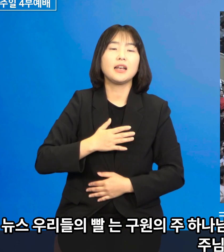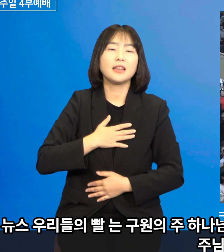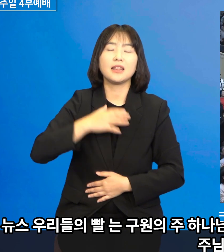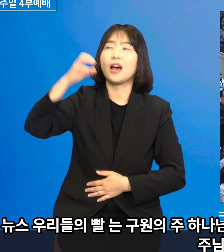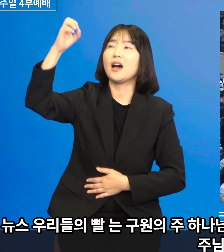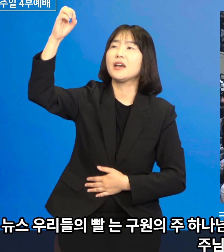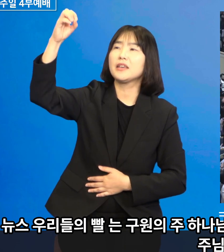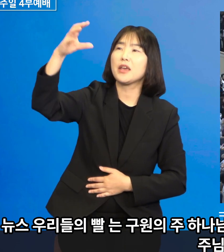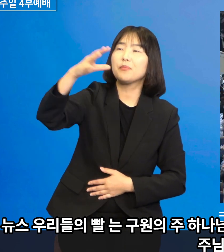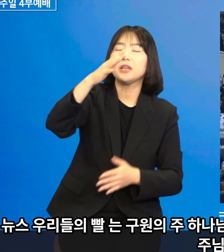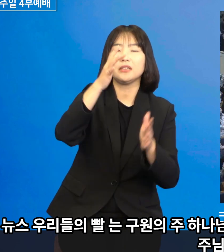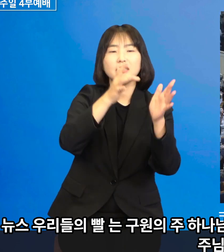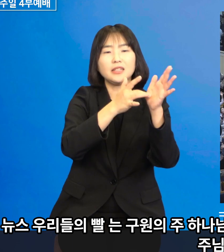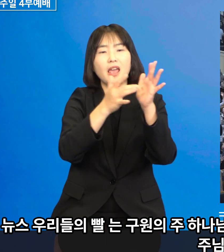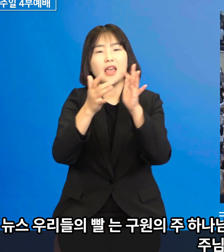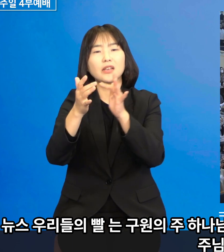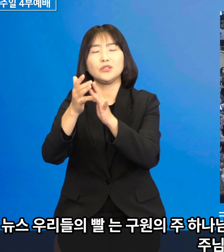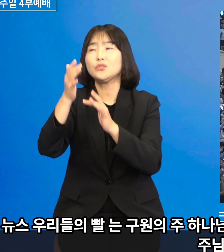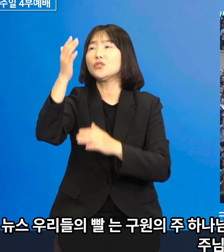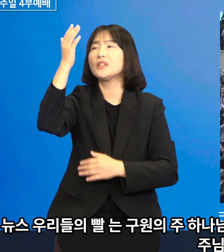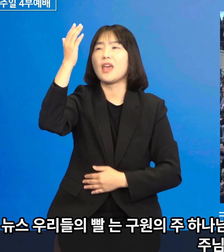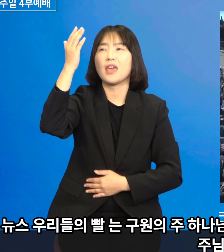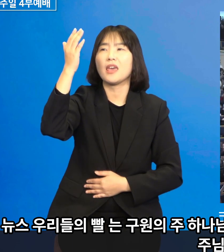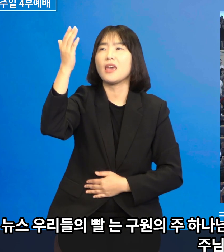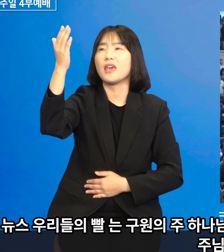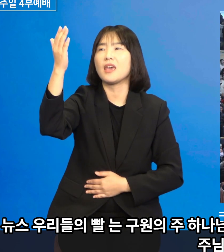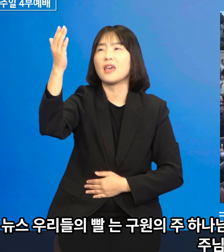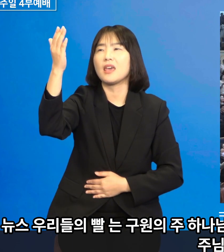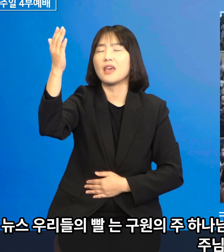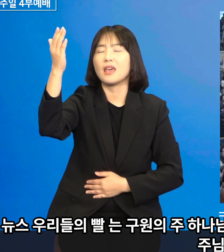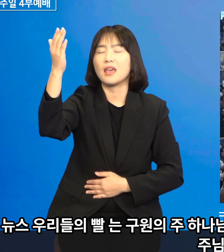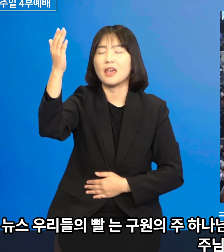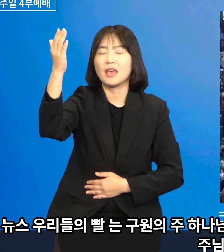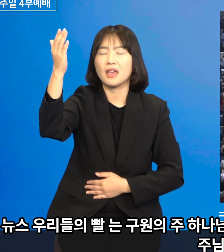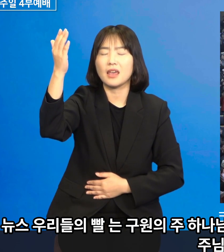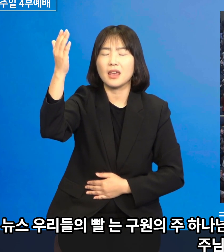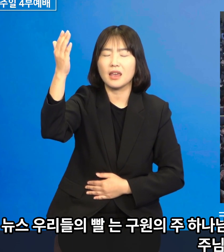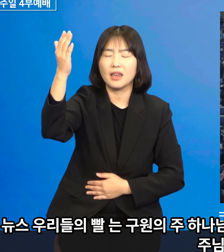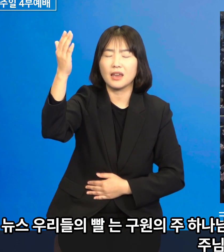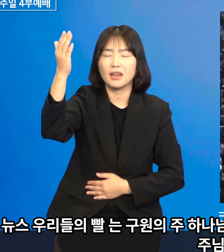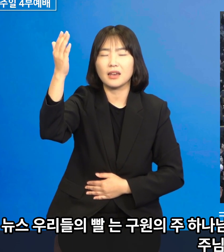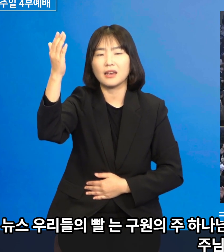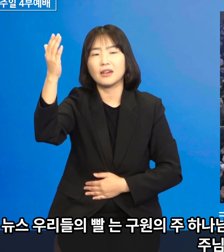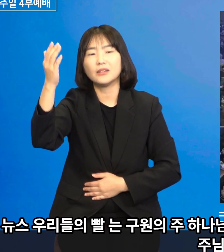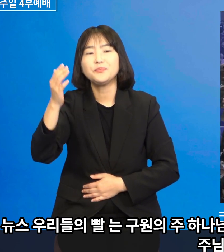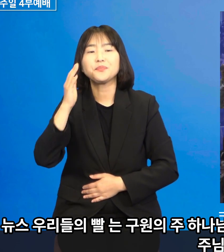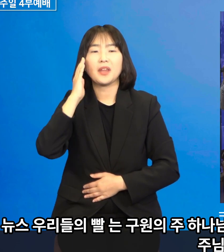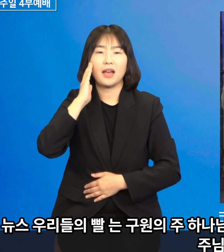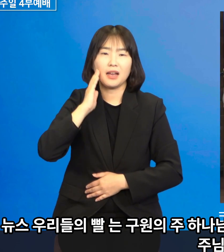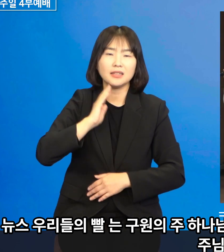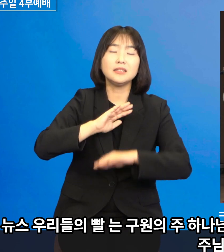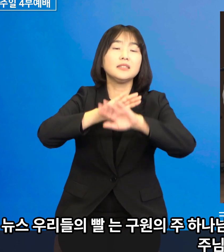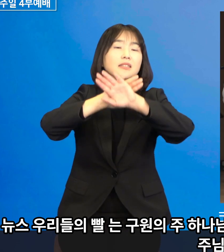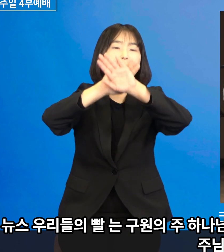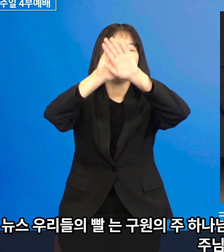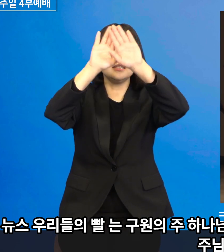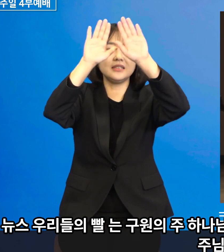영원한 나의 빛 하늘에서 찬란하게 빛나는 주님의 영광